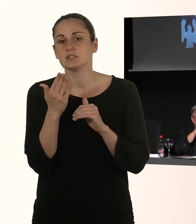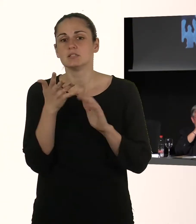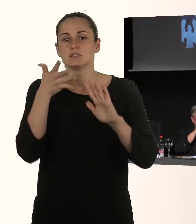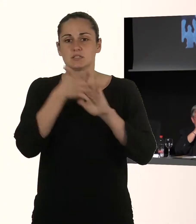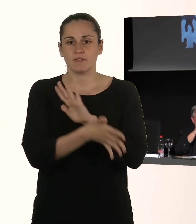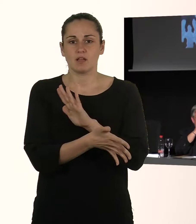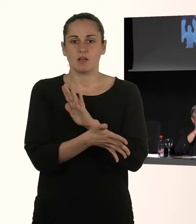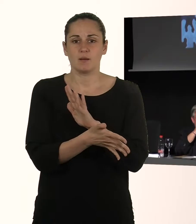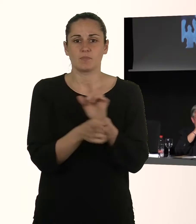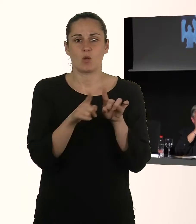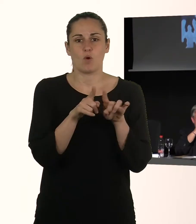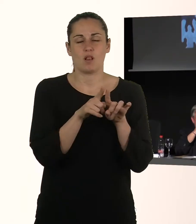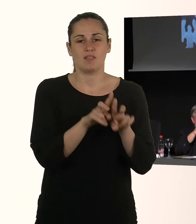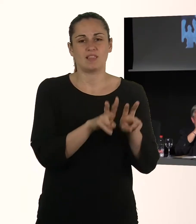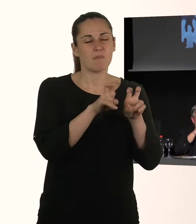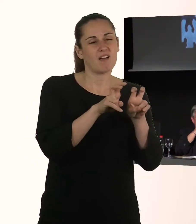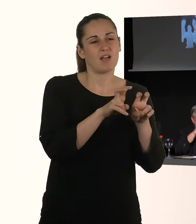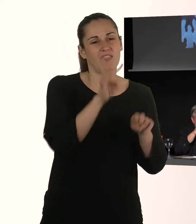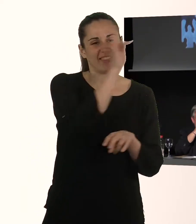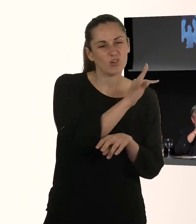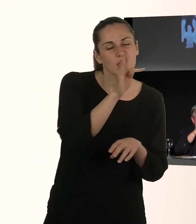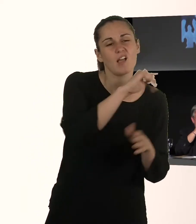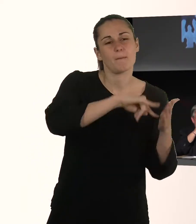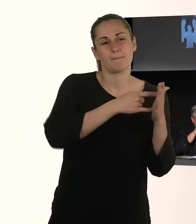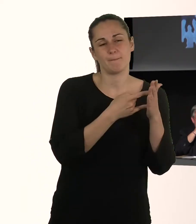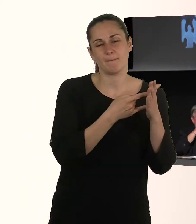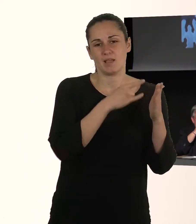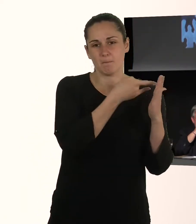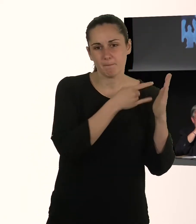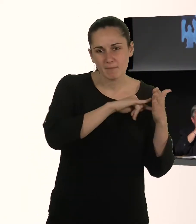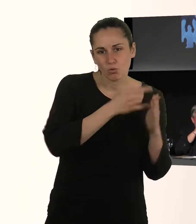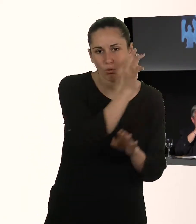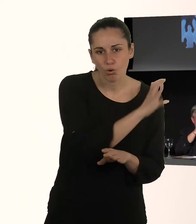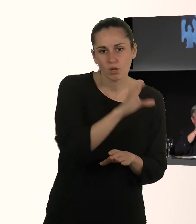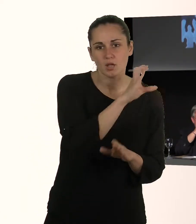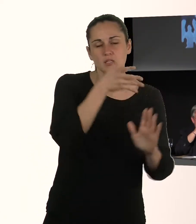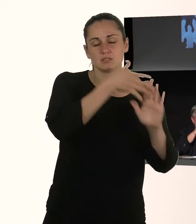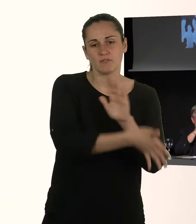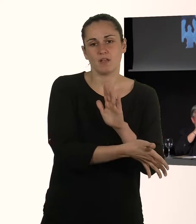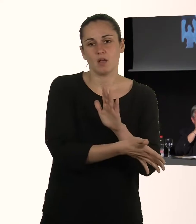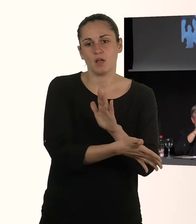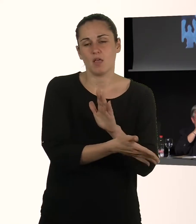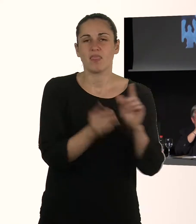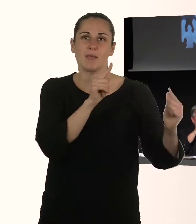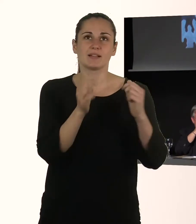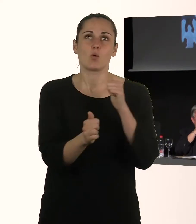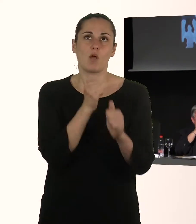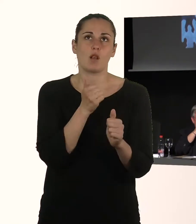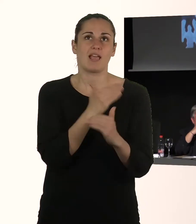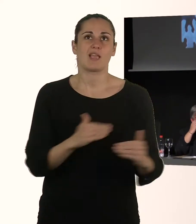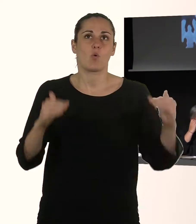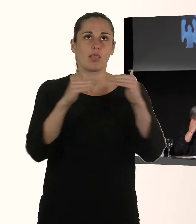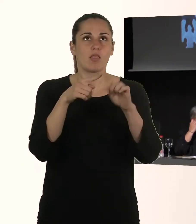esos postulados teóricos, epistemológicos y metodológicos, donde el debate fundamental era igualdad o diferencia, y estoy un poco